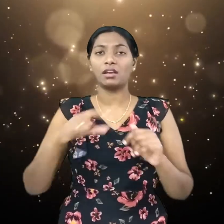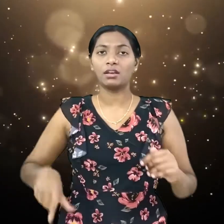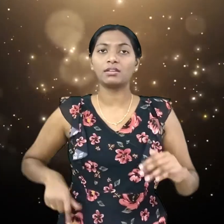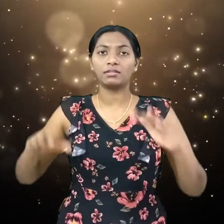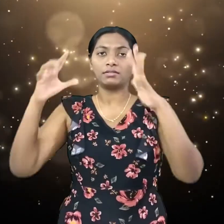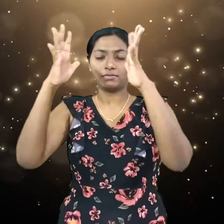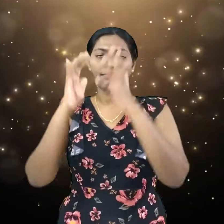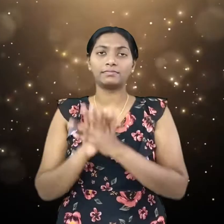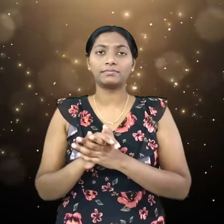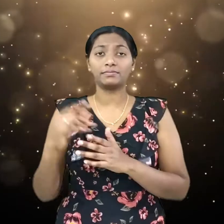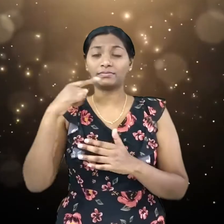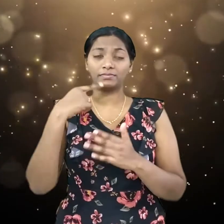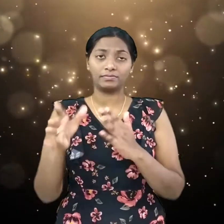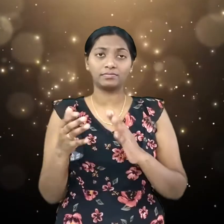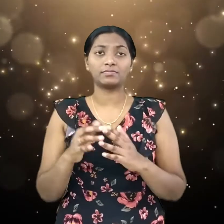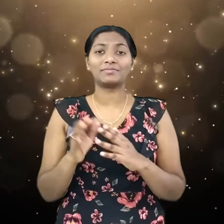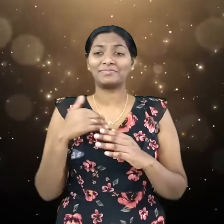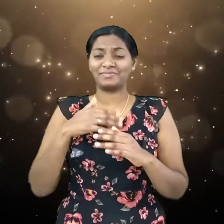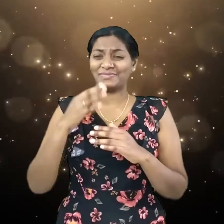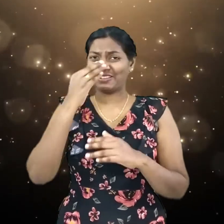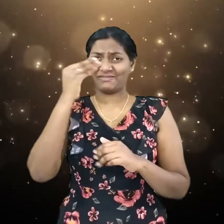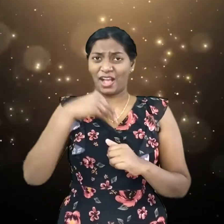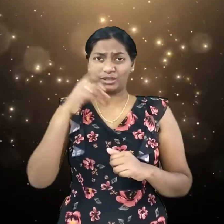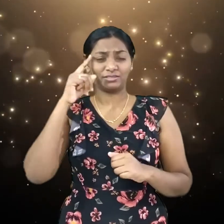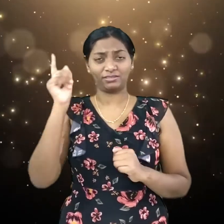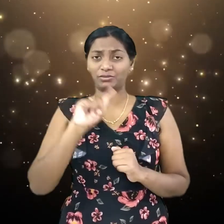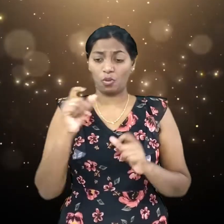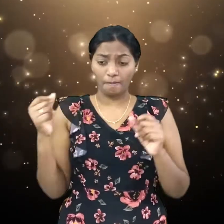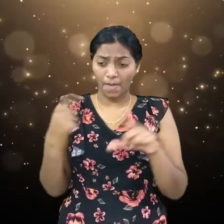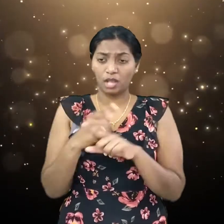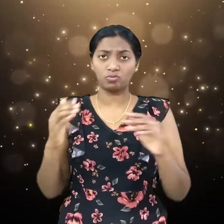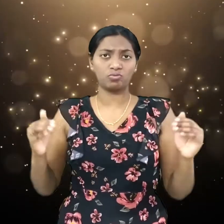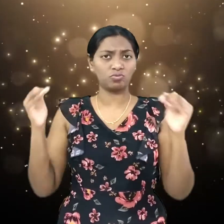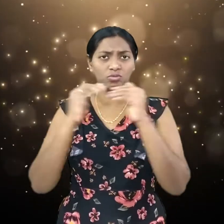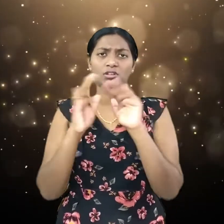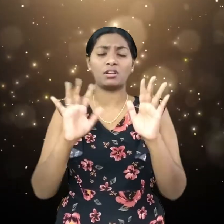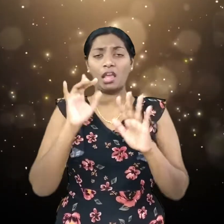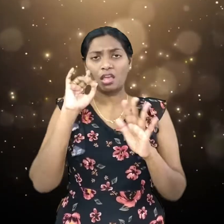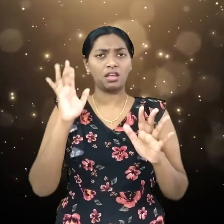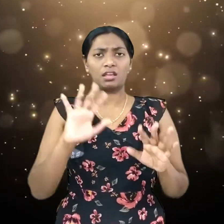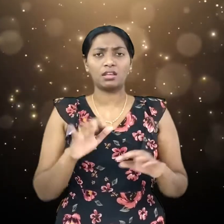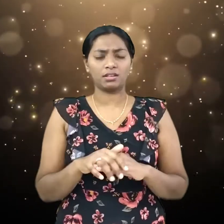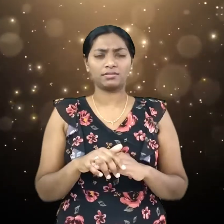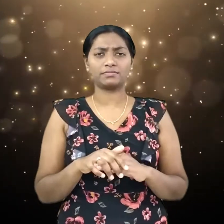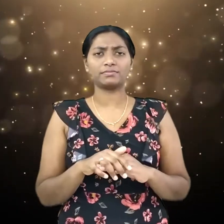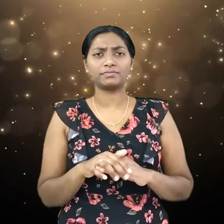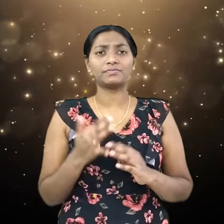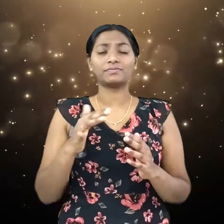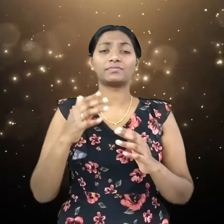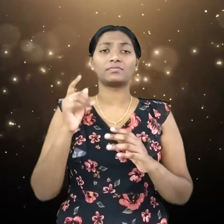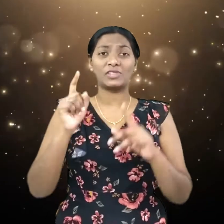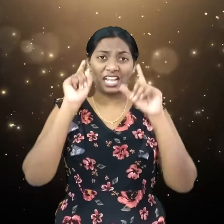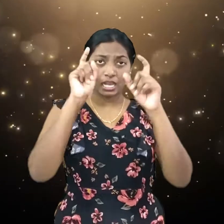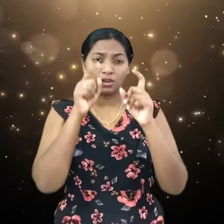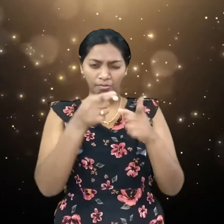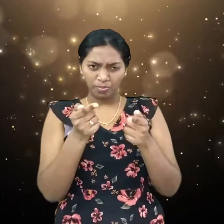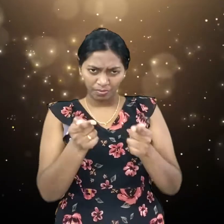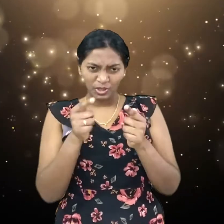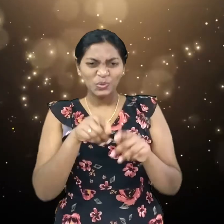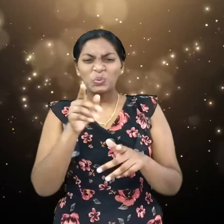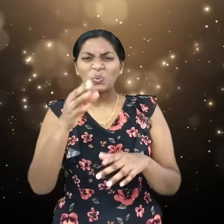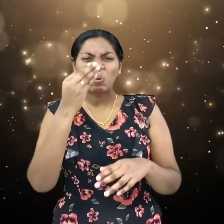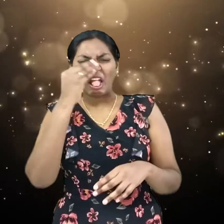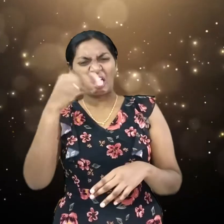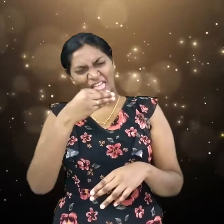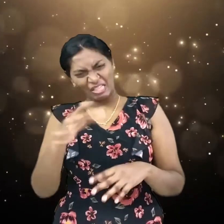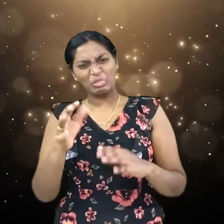हालेलुया। तो कभी मत सोचिएगा वो आप इस लायक नहीं, क्योंकि ये वो चीज है जो शैतान ने डाल के रखी। लोगों को हमेशा याद दिलाता रहता